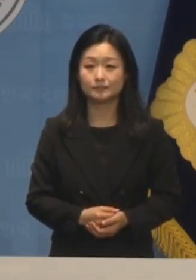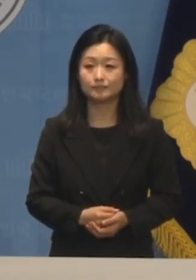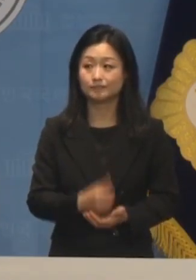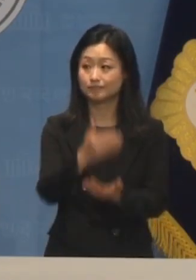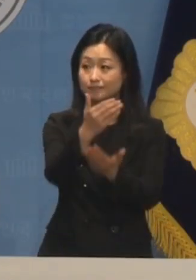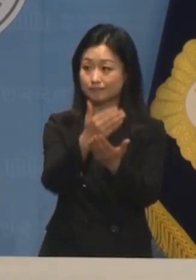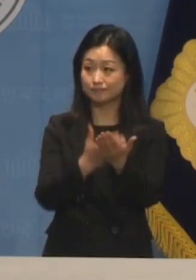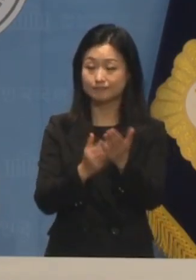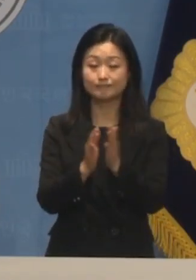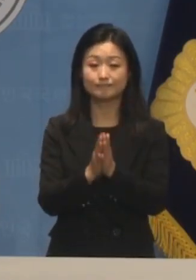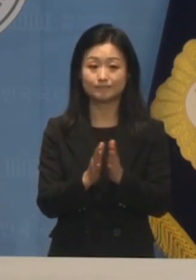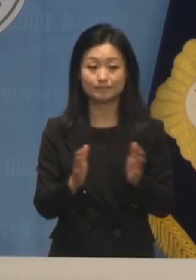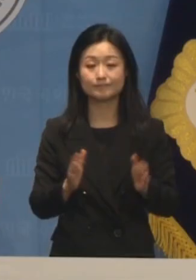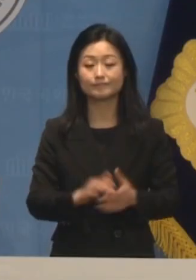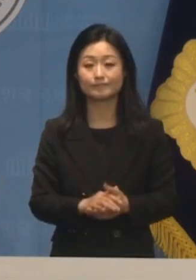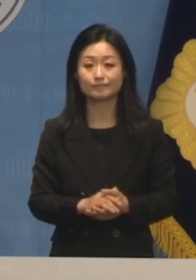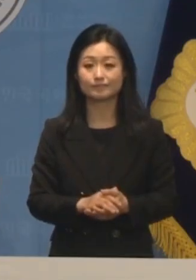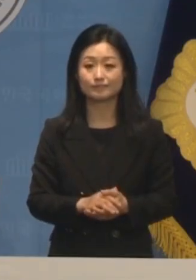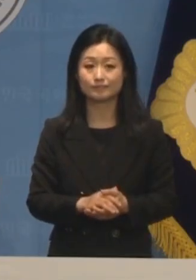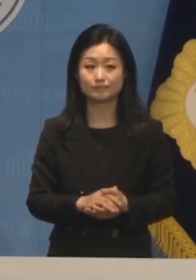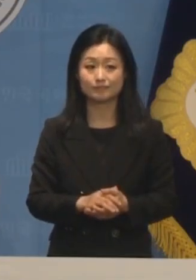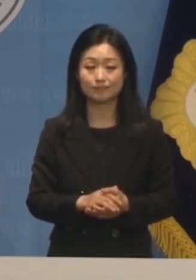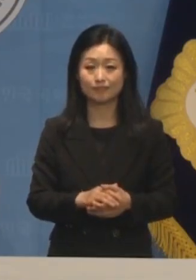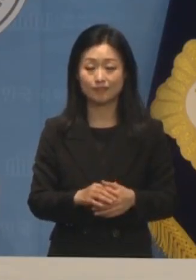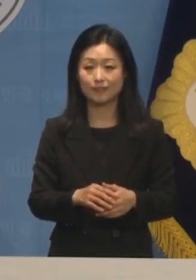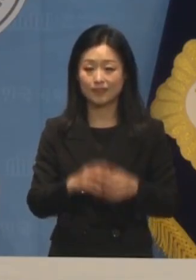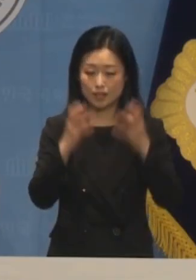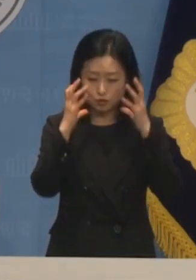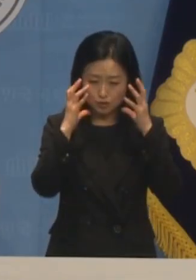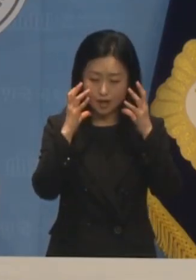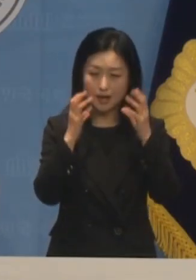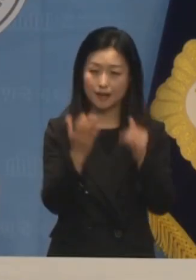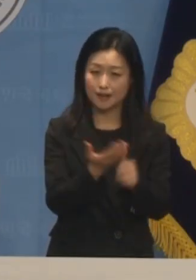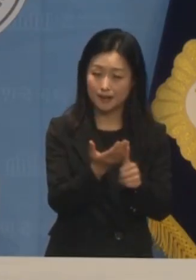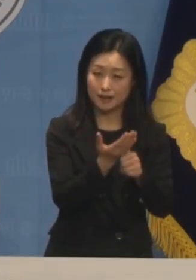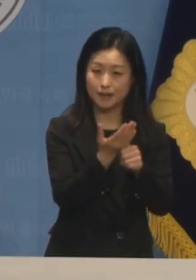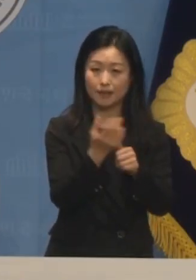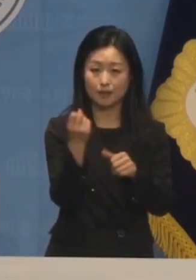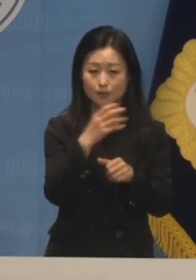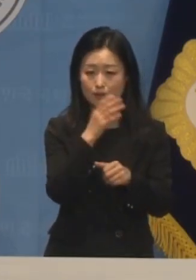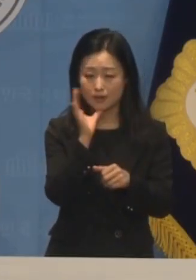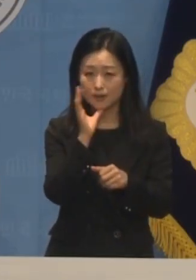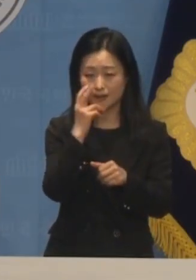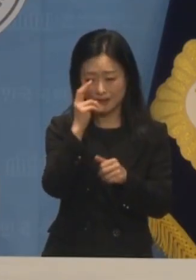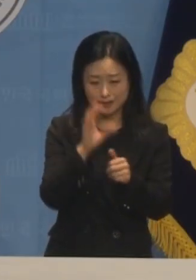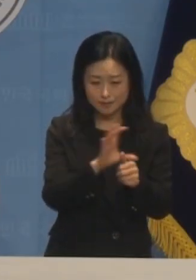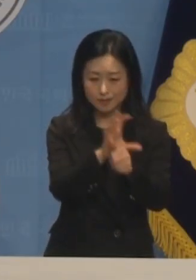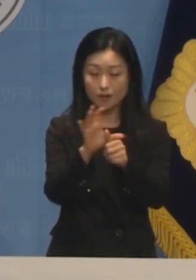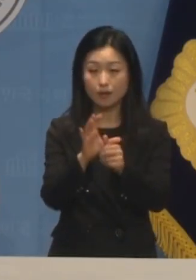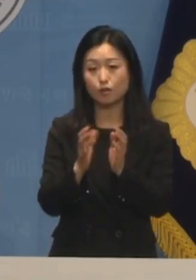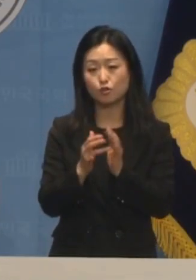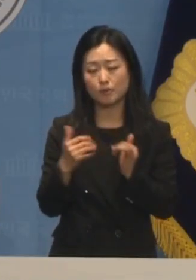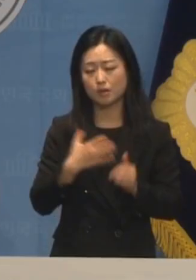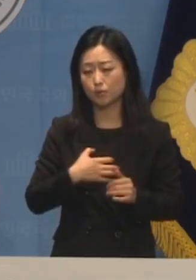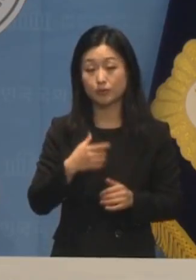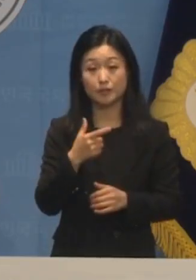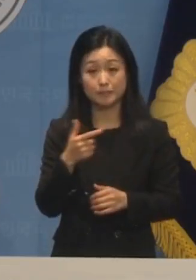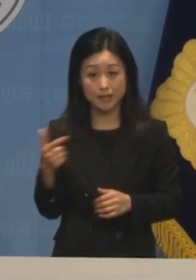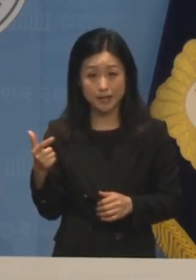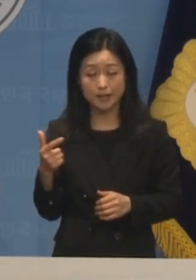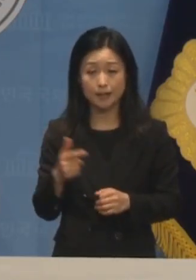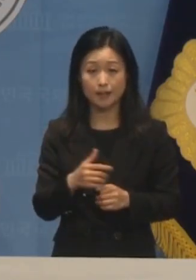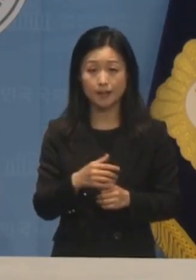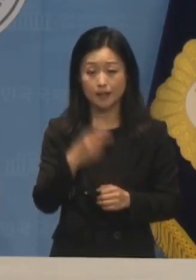기자회견 시작하겠습니다. 간병, 육아 등 돌봄 문제로 많은 국민들께서 고통받고 있습니다. 돌봄